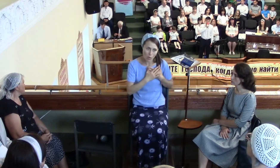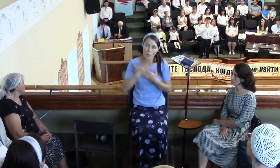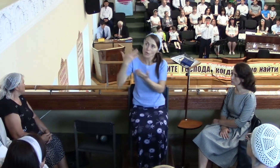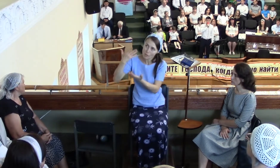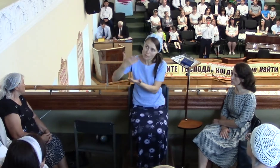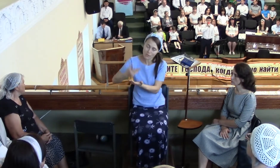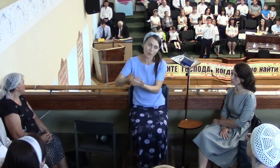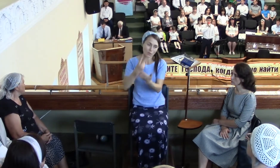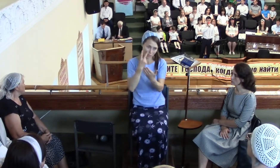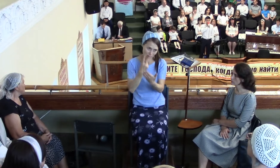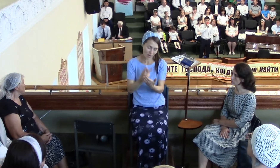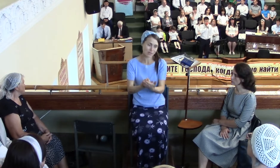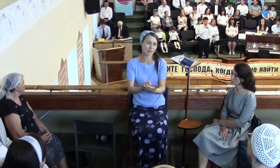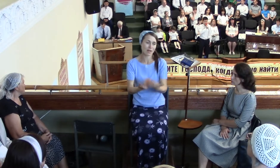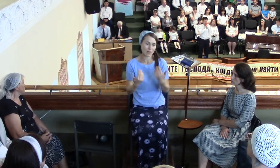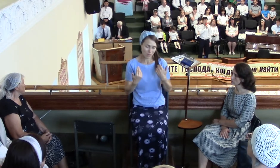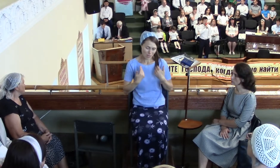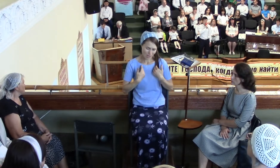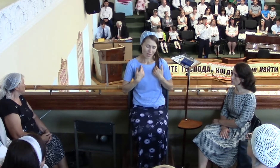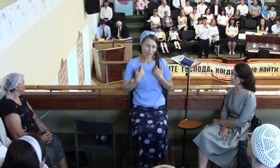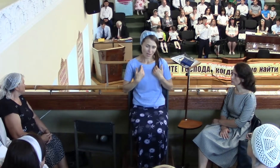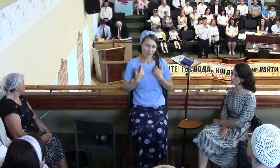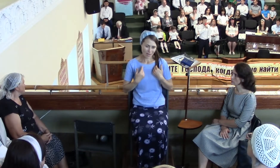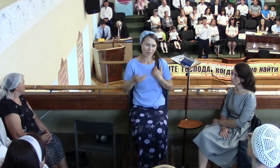Свою явил ко мне тогда,